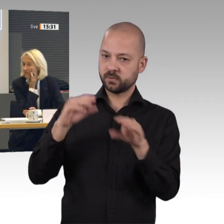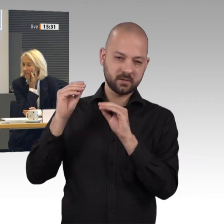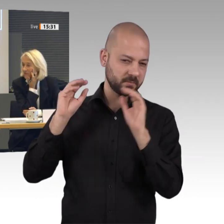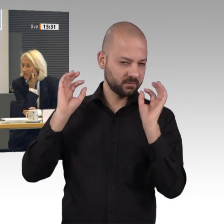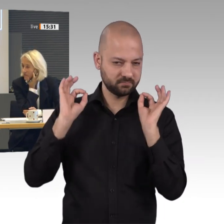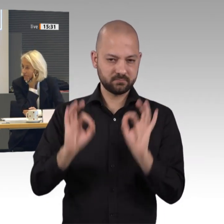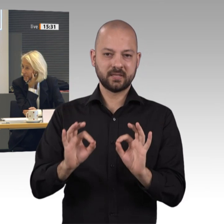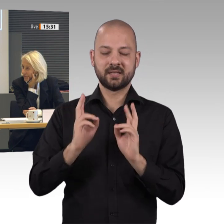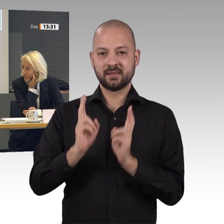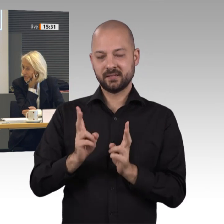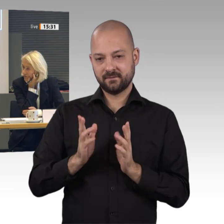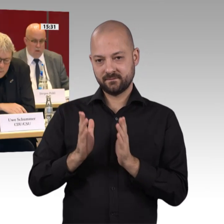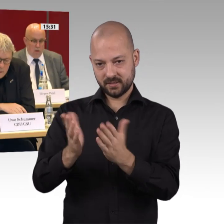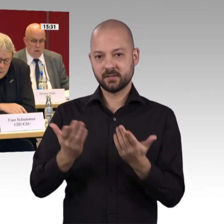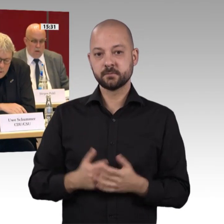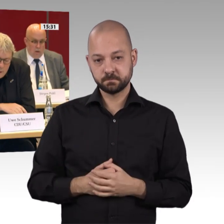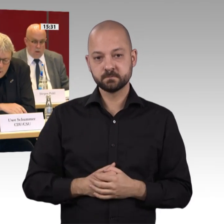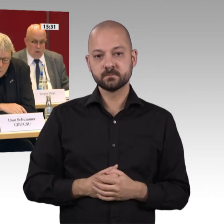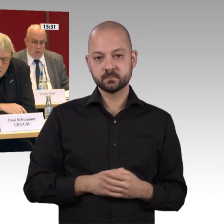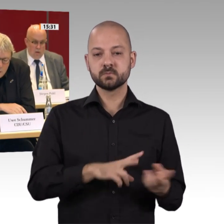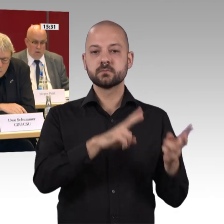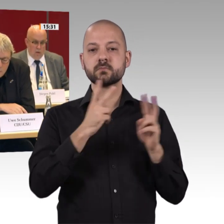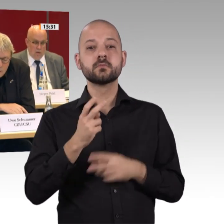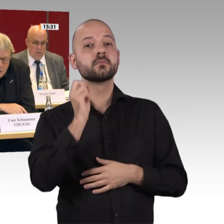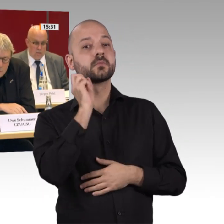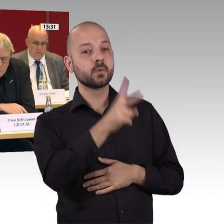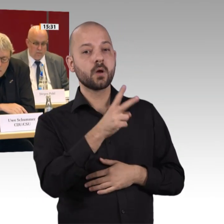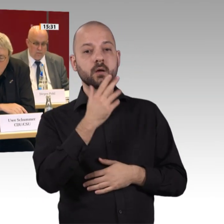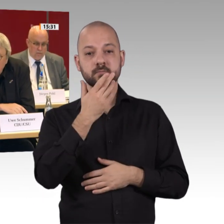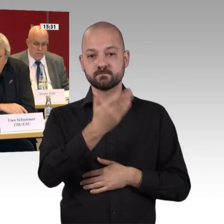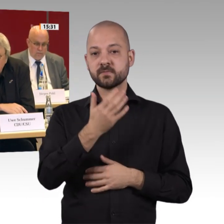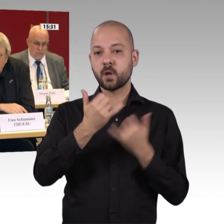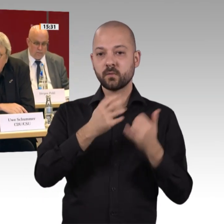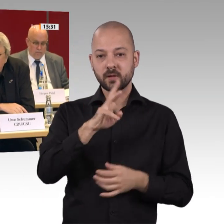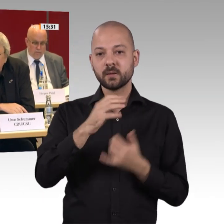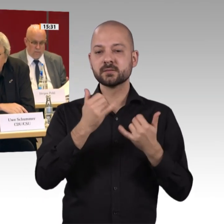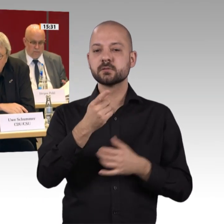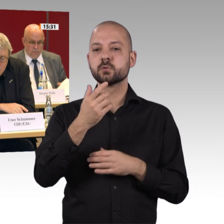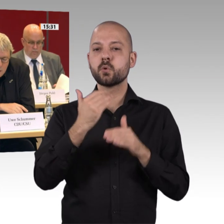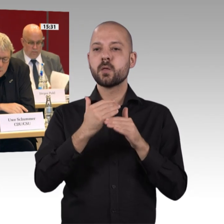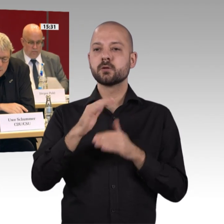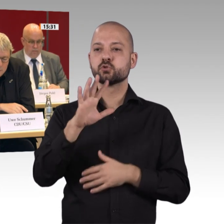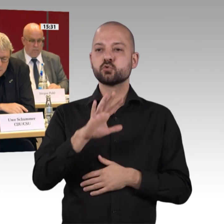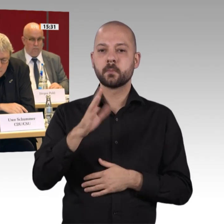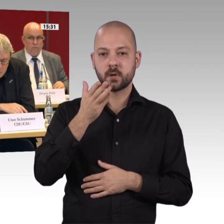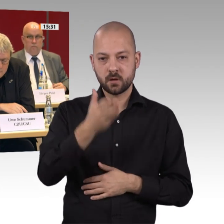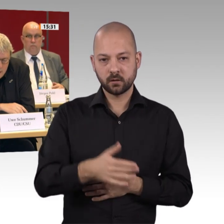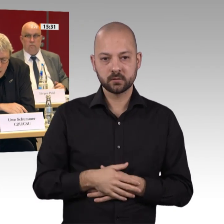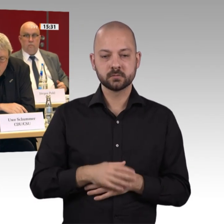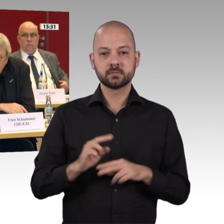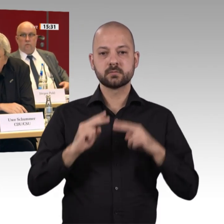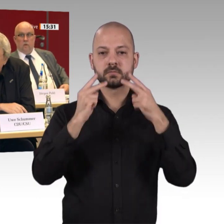beurteilen Sie die Entfristung der ergänzenden unabhängigen Teilhabeberatung, die auch ein Kernelement des Bundesteilhabegesetzes